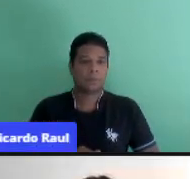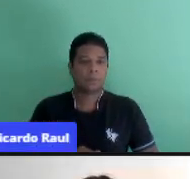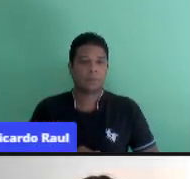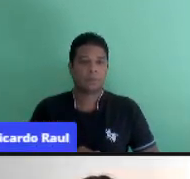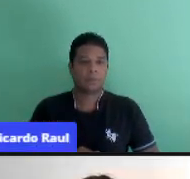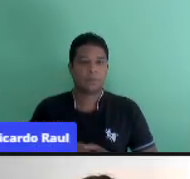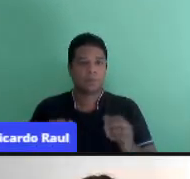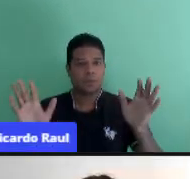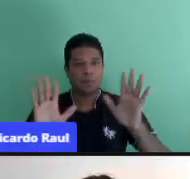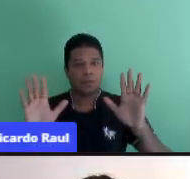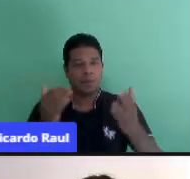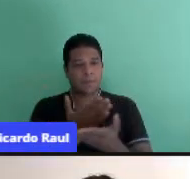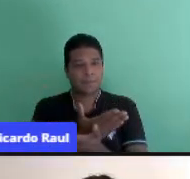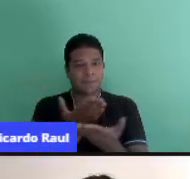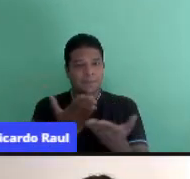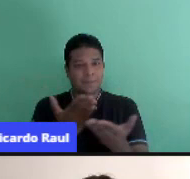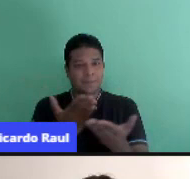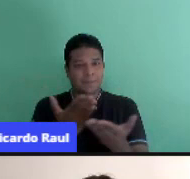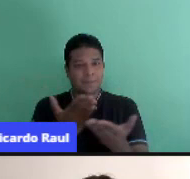Olá, pessoal.